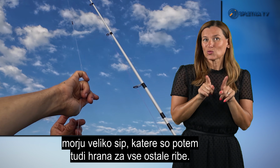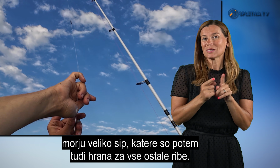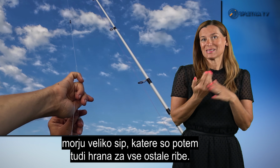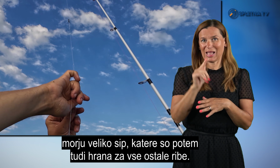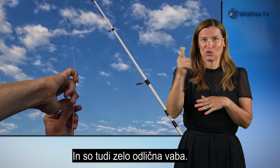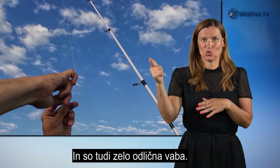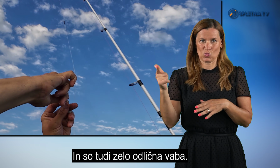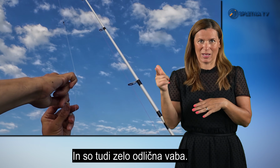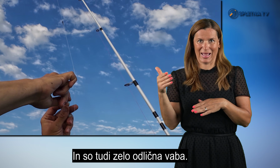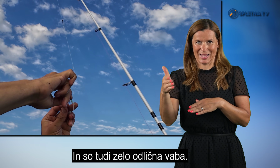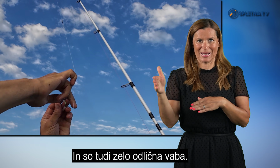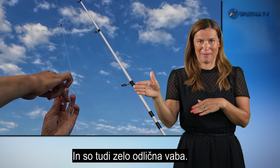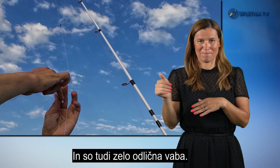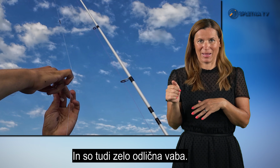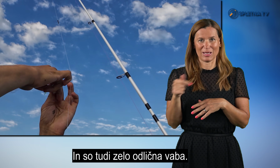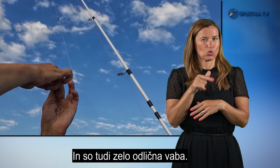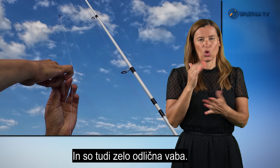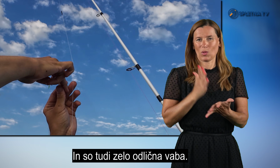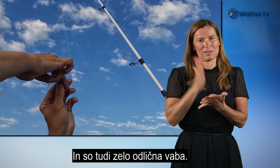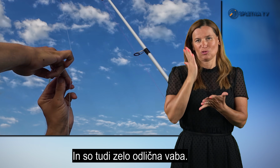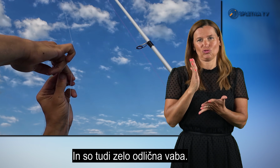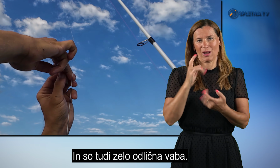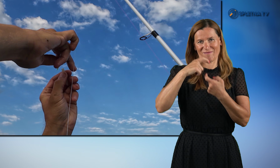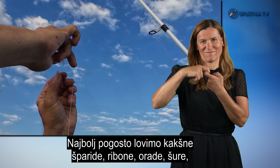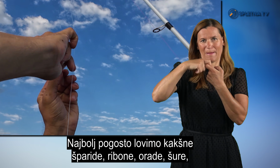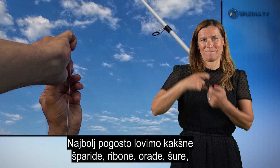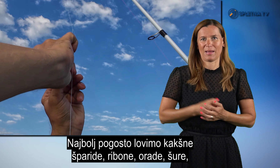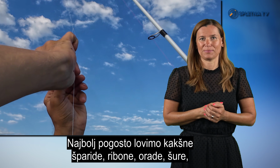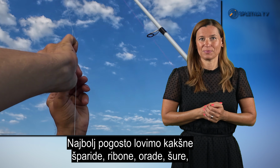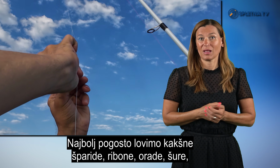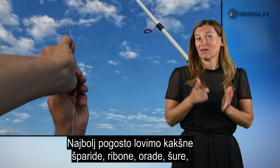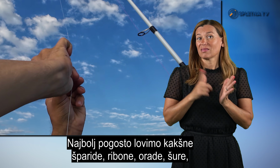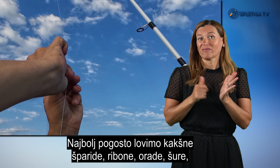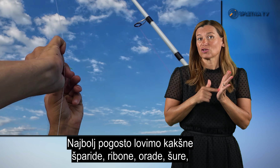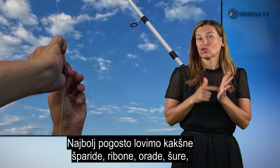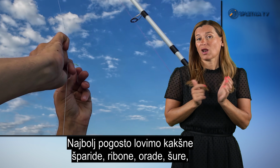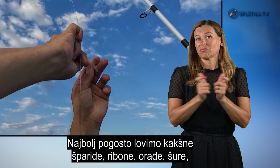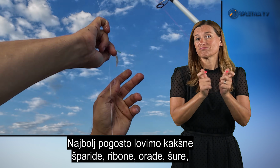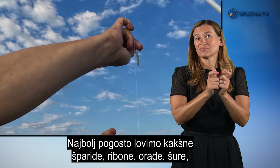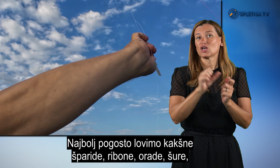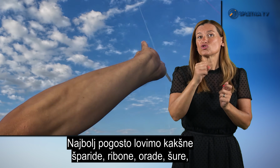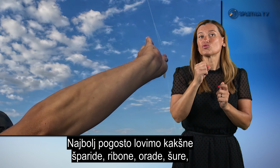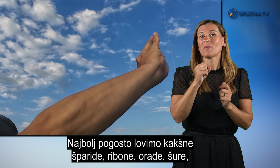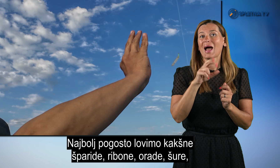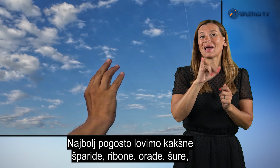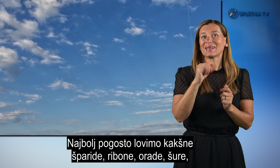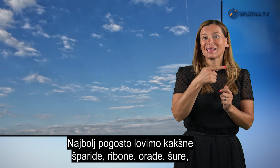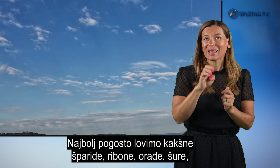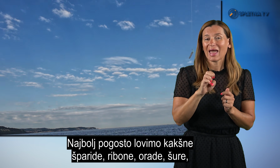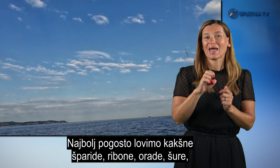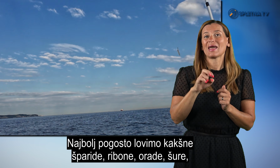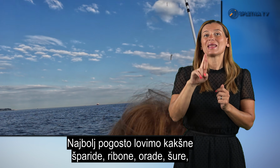ostale ribe in so one tudi zelo odlična vaba. Najbolj pogosto lovimo kakšne šparide,